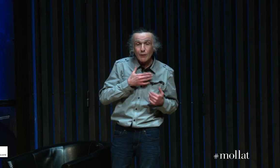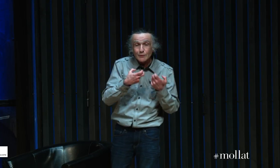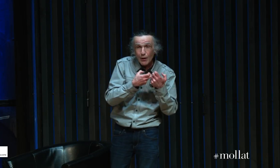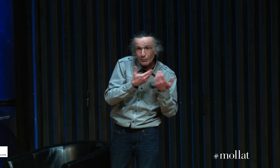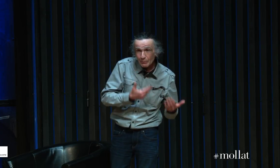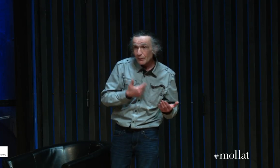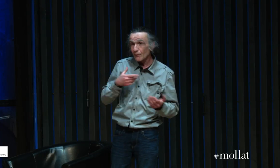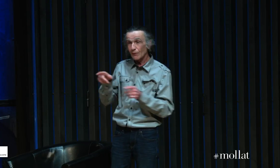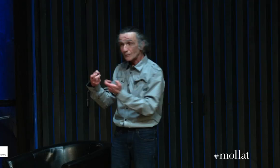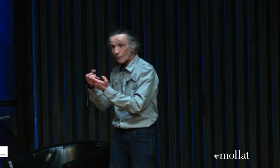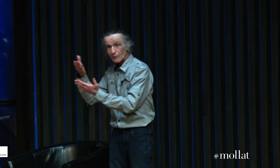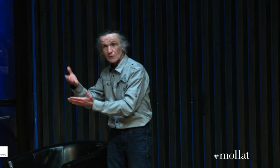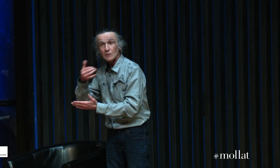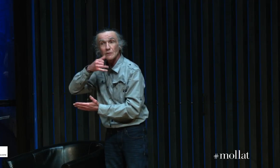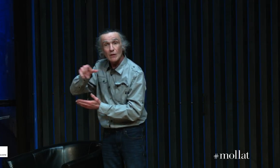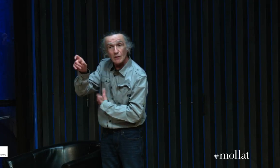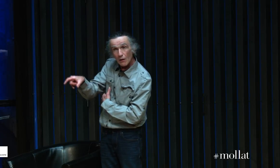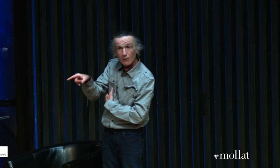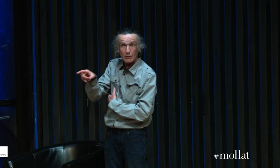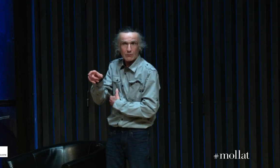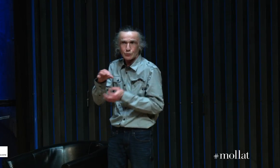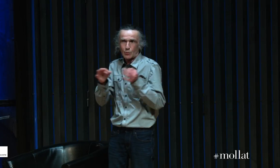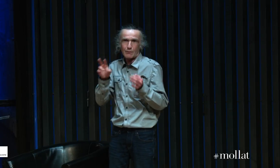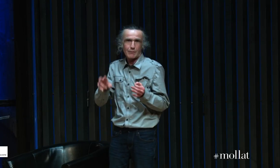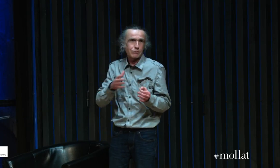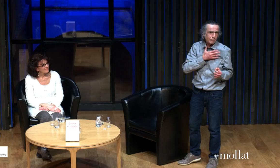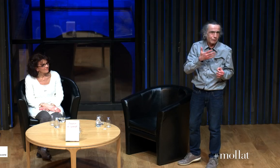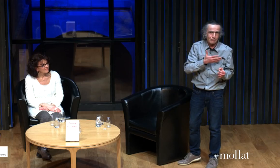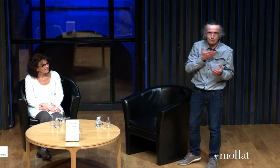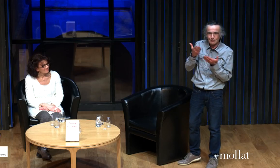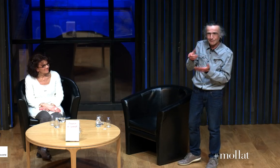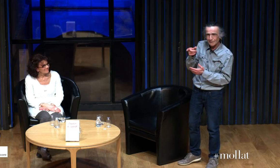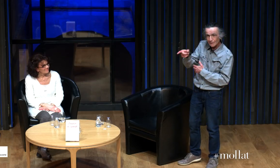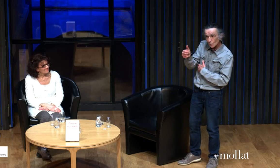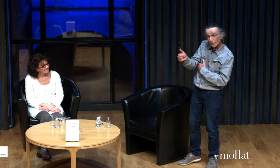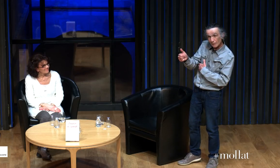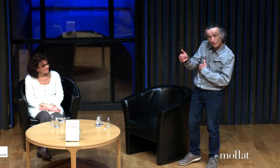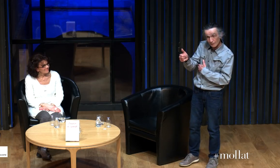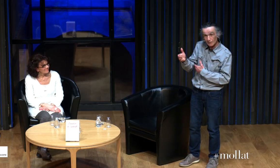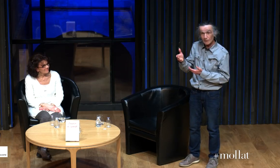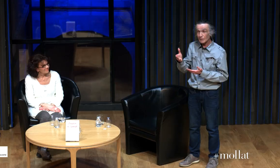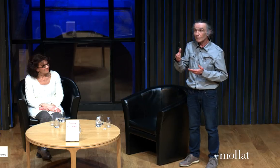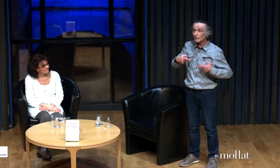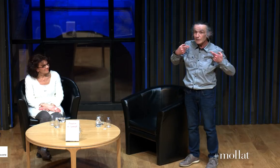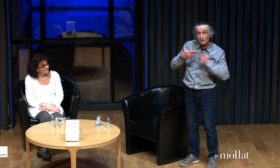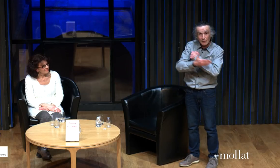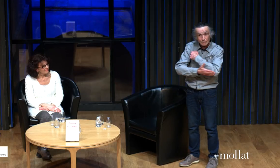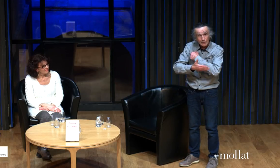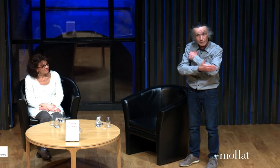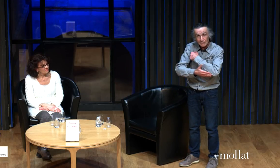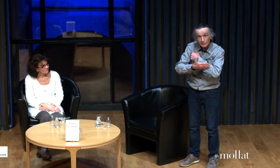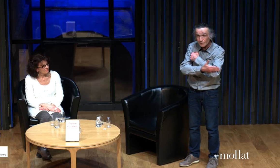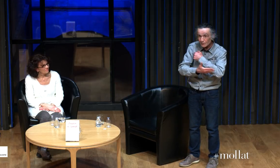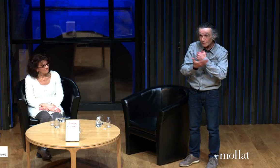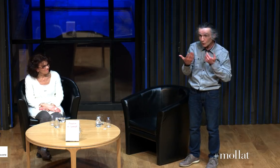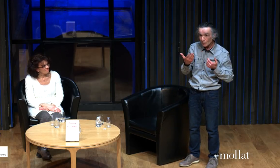d'écueils, éviter beaucoup d'obstacles. Donc il y a mon témoignage, le témoignage de Jacques aussi, qui est très précieux dans cet ouvrage. Lui-même,